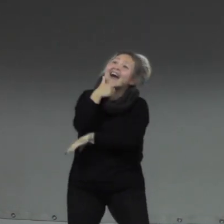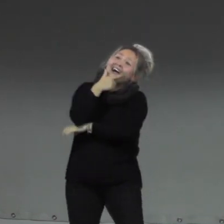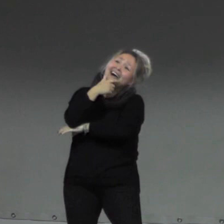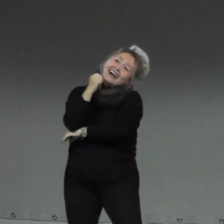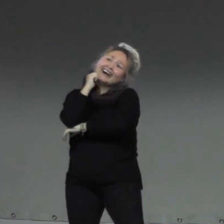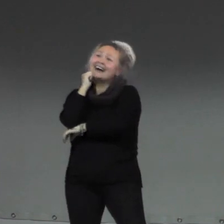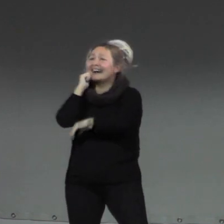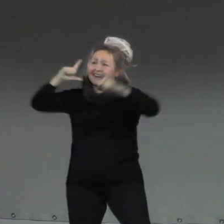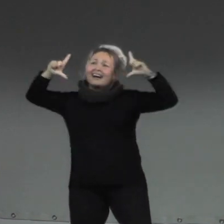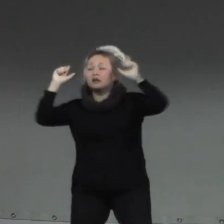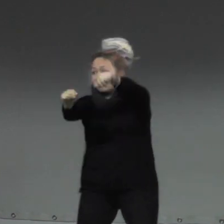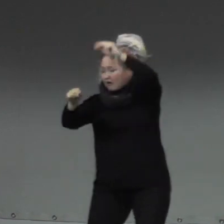Vielen Dank.